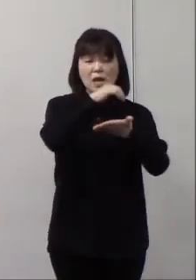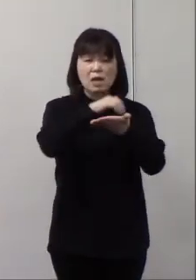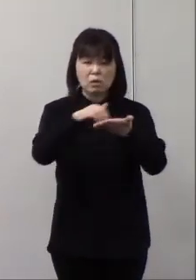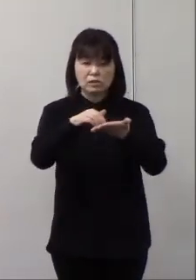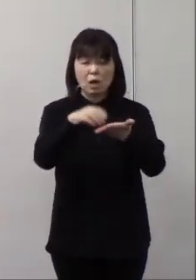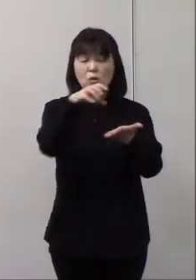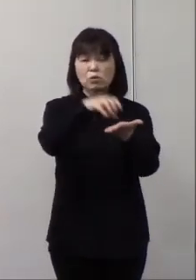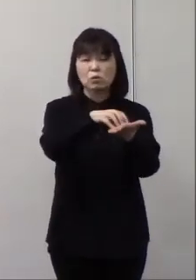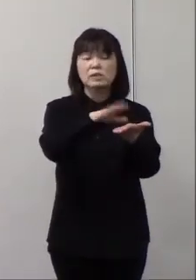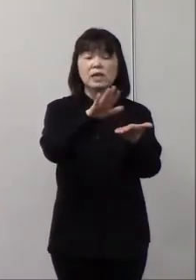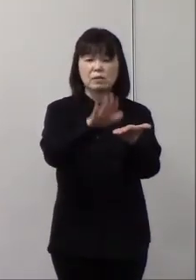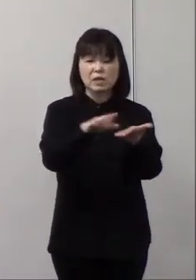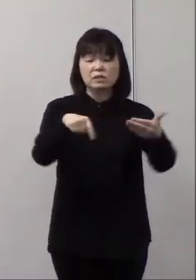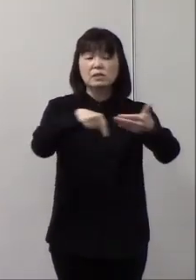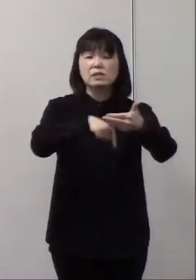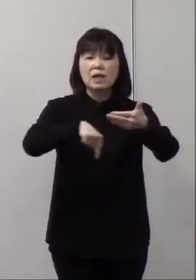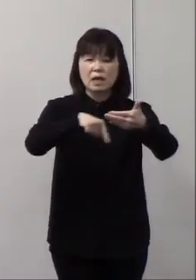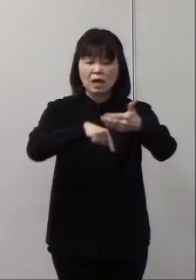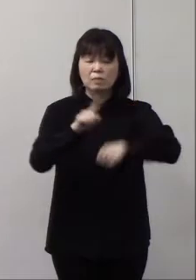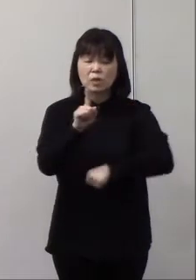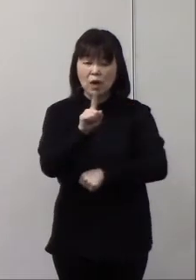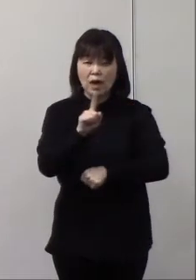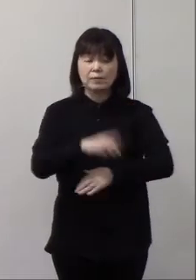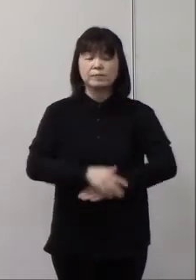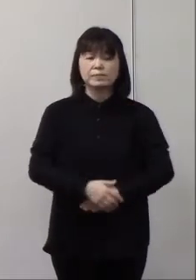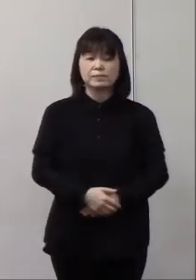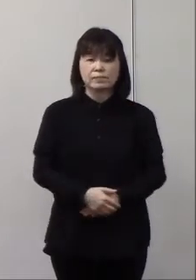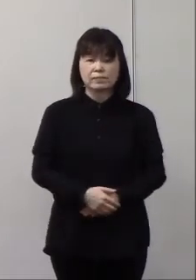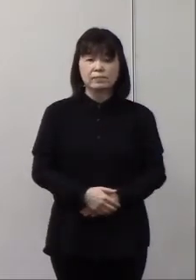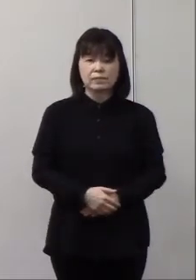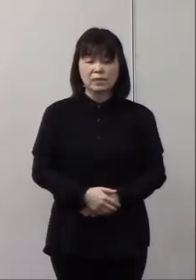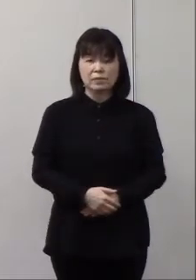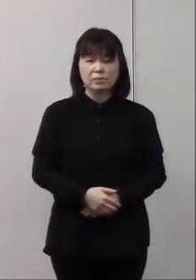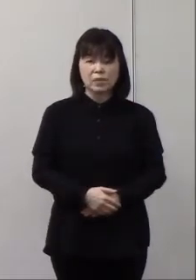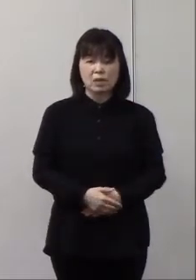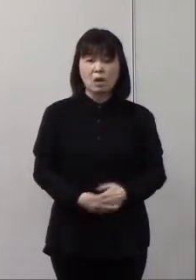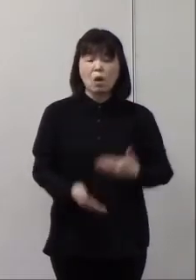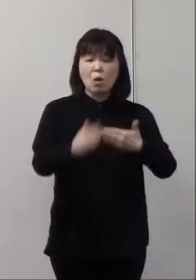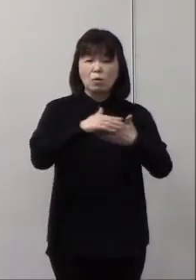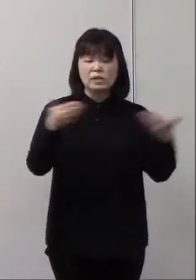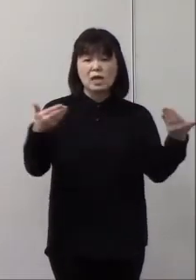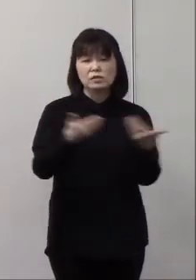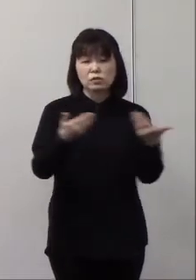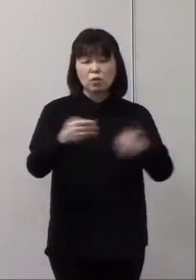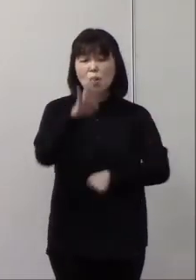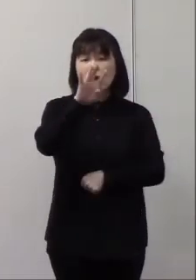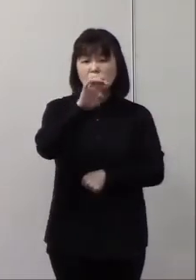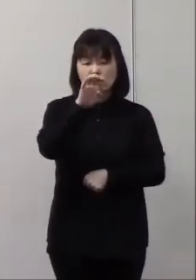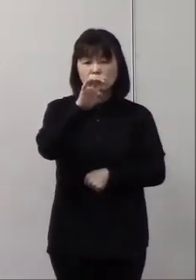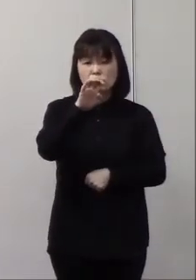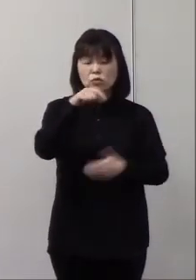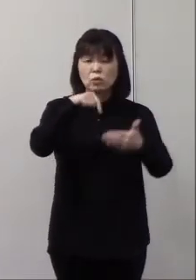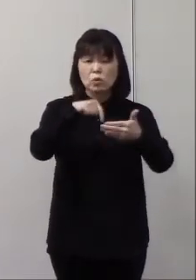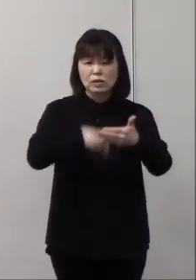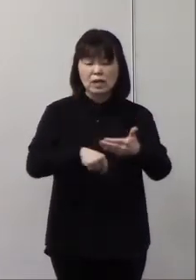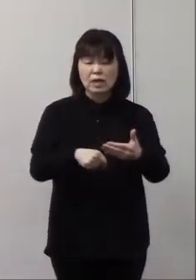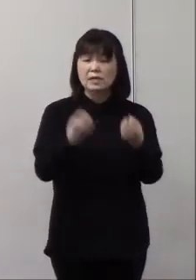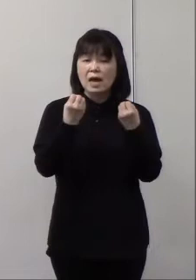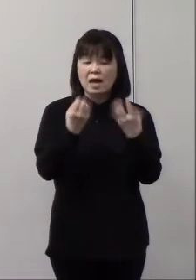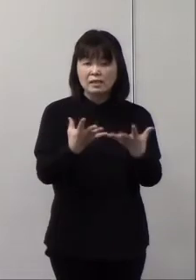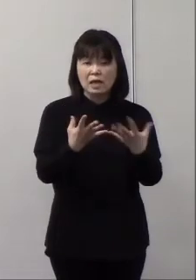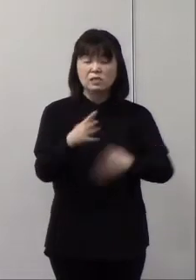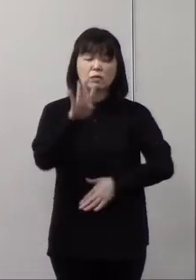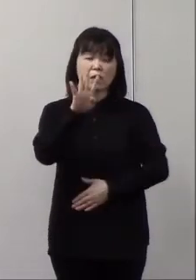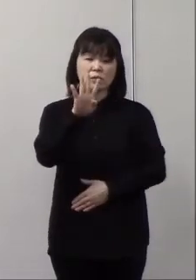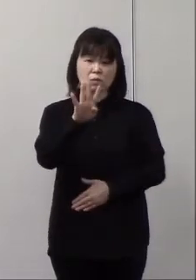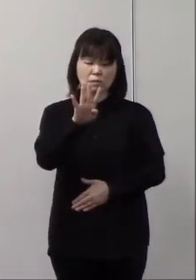ございます。その中身としては、まず補正事業数として40事業、うち新規が4事業ということでござい